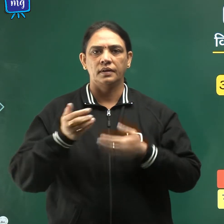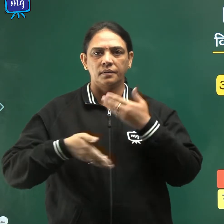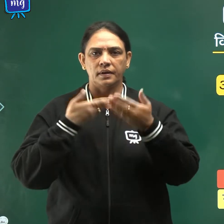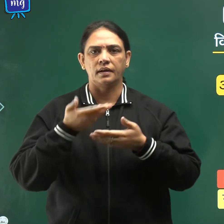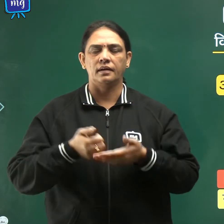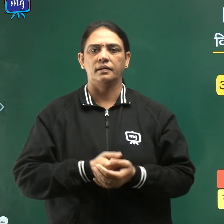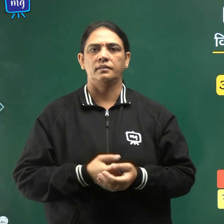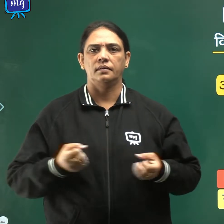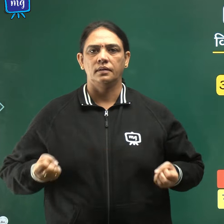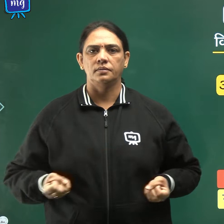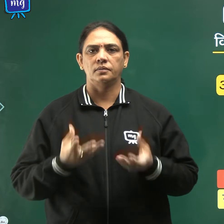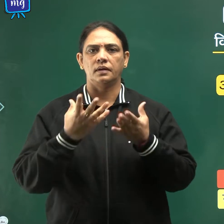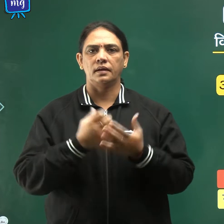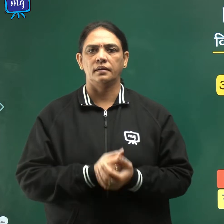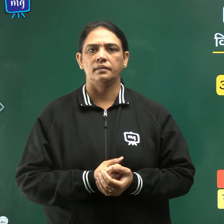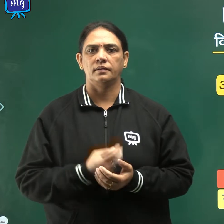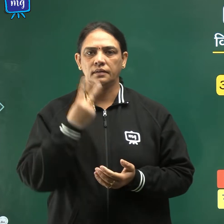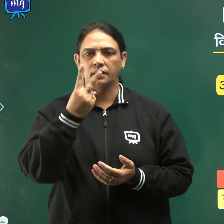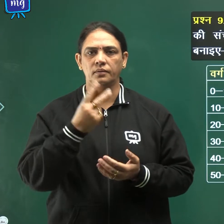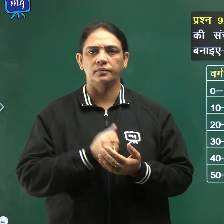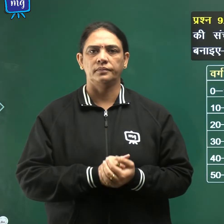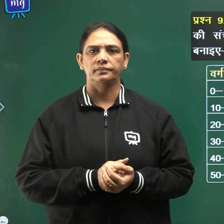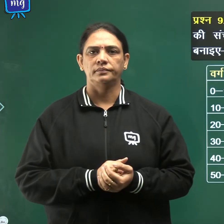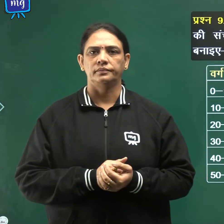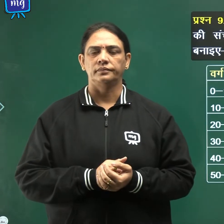पढ़ेंगे। शुरू करें। देखो